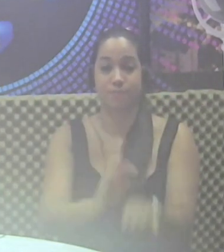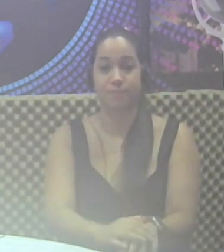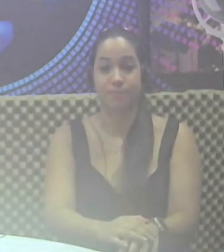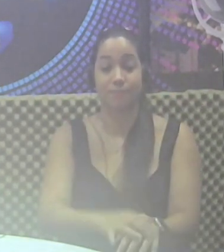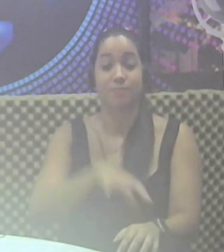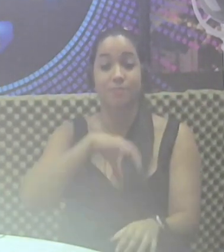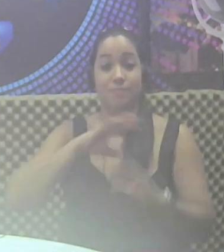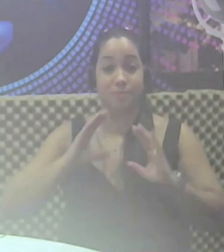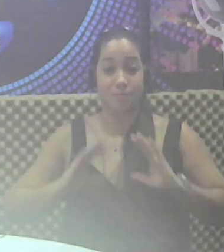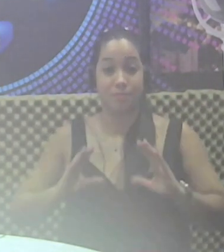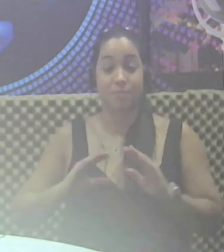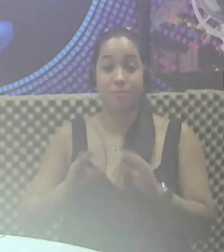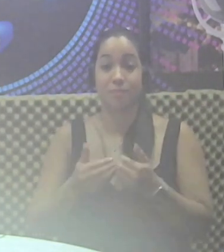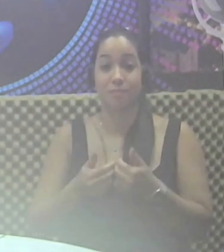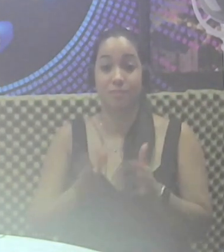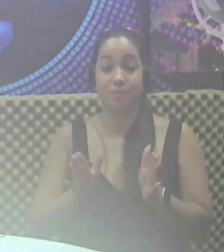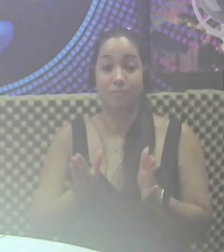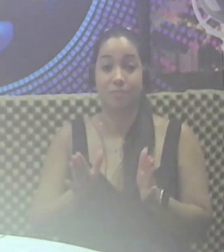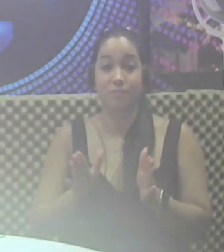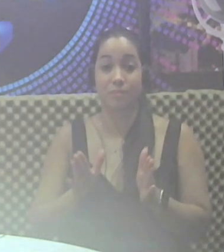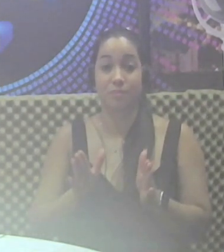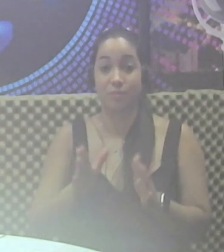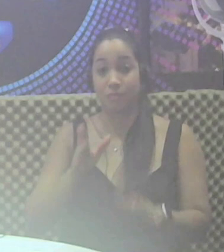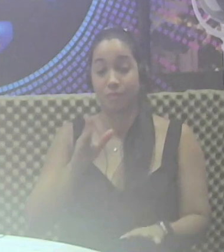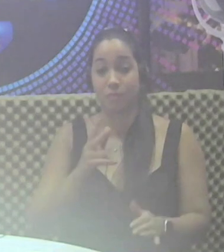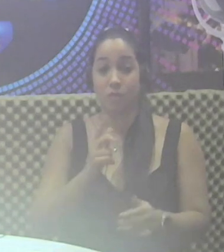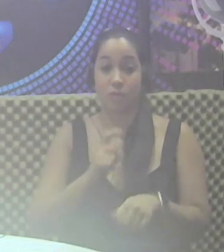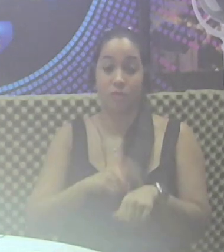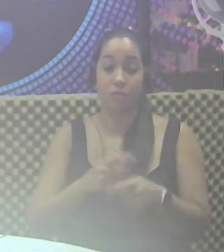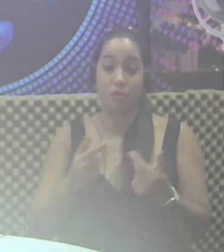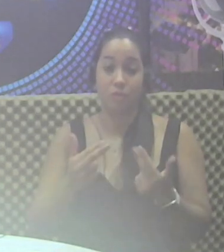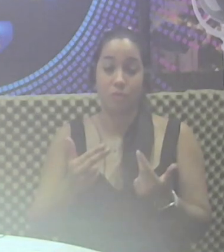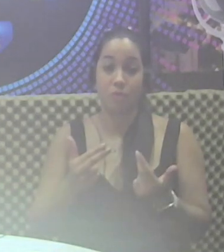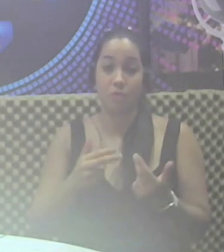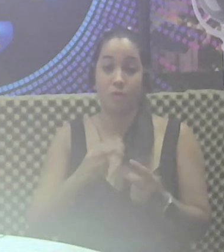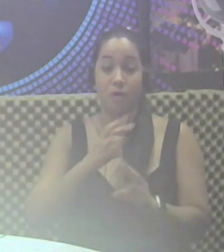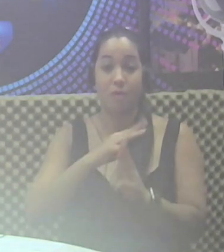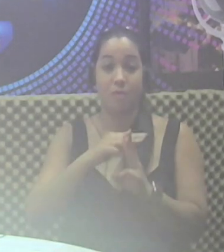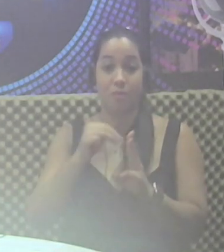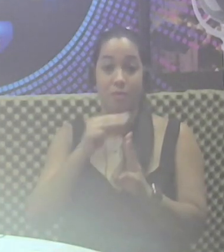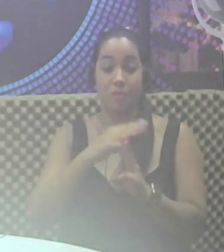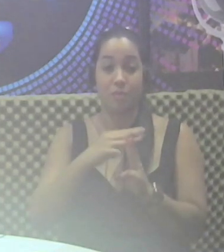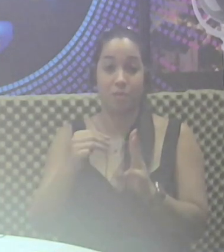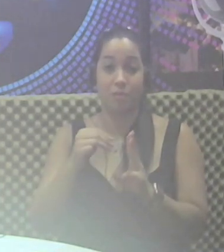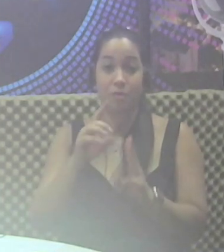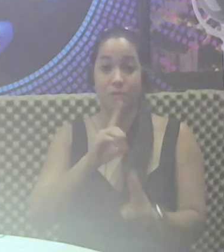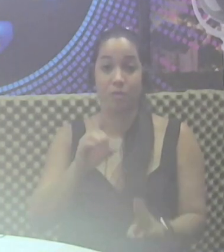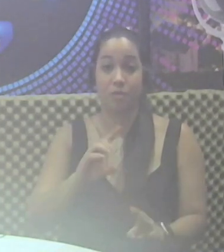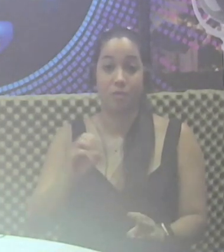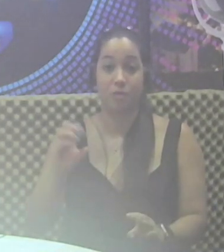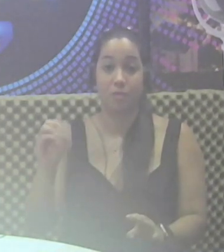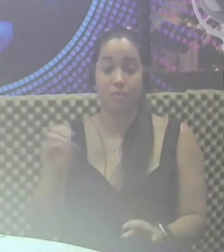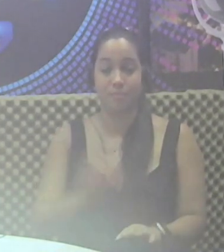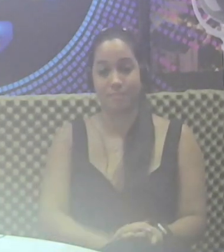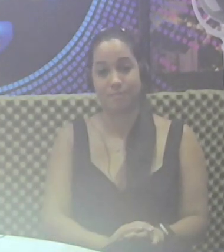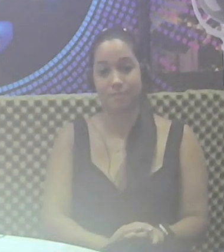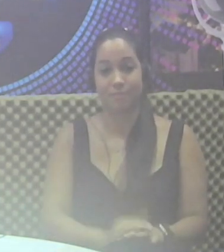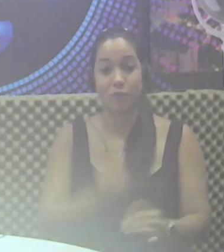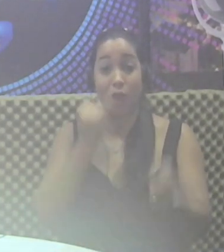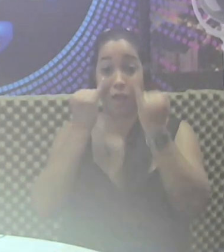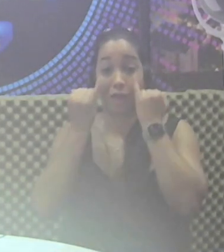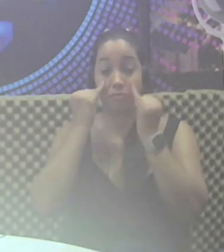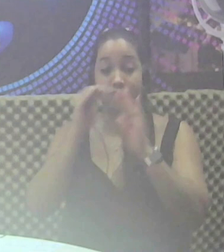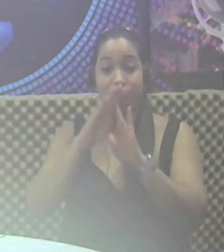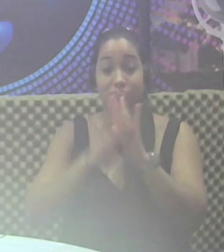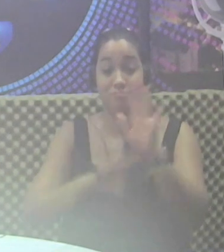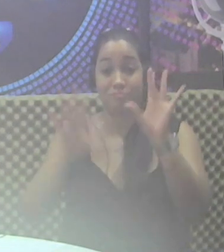parques também estarão abertos ao público do mesmo modo que mercado municipal e zoológico. Para saber todos os